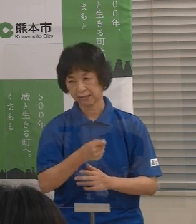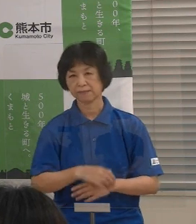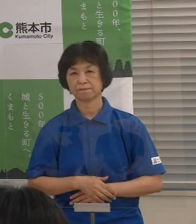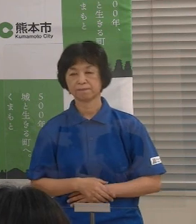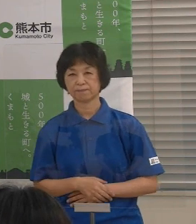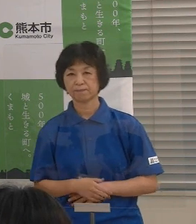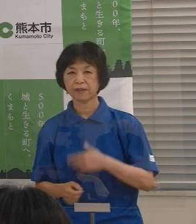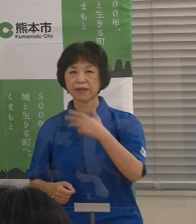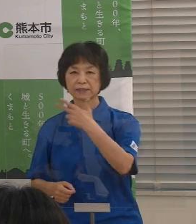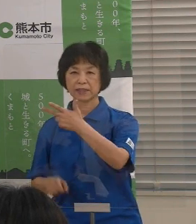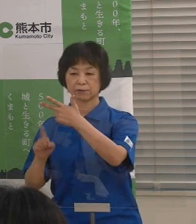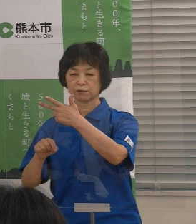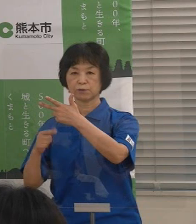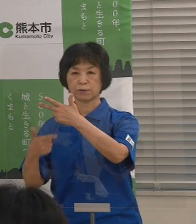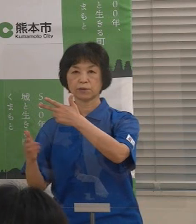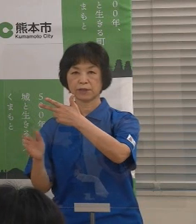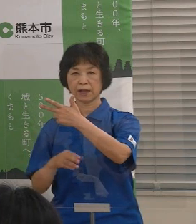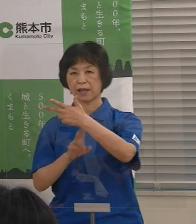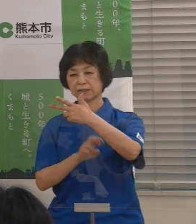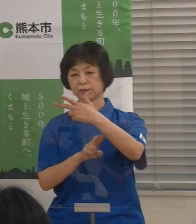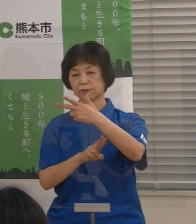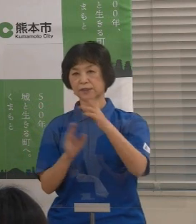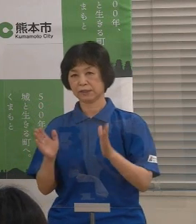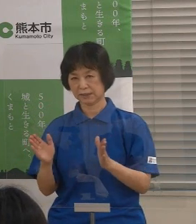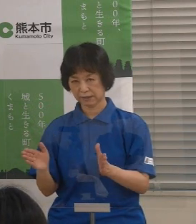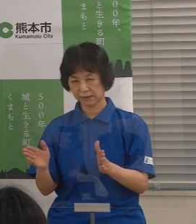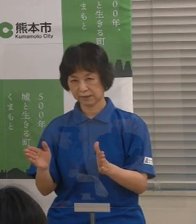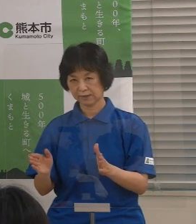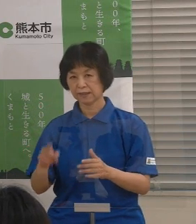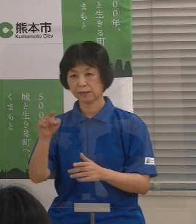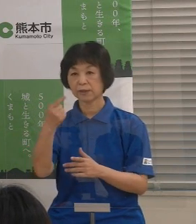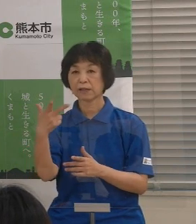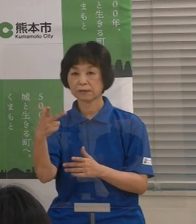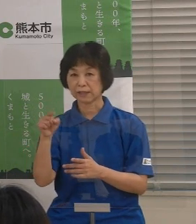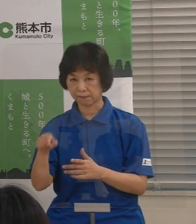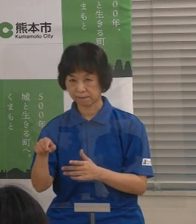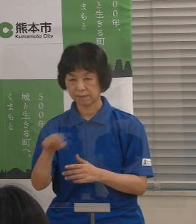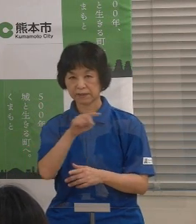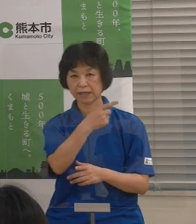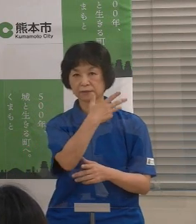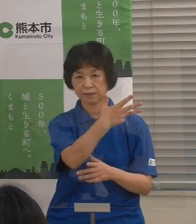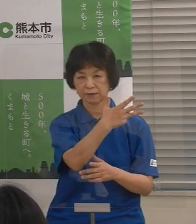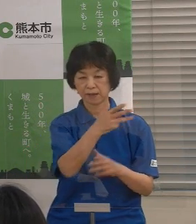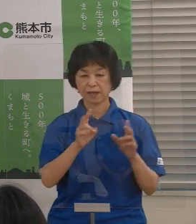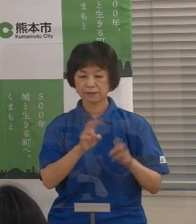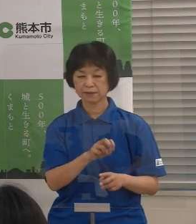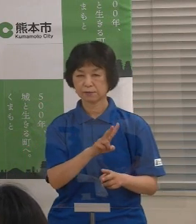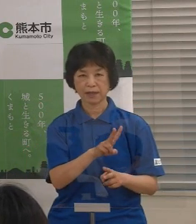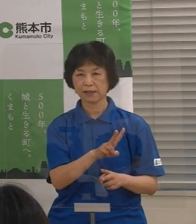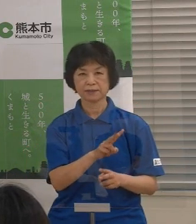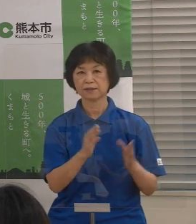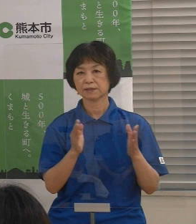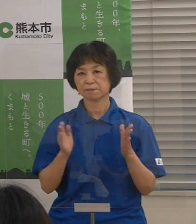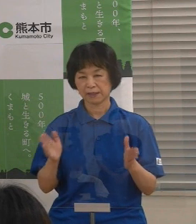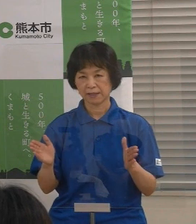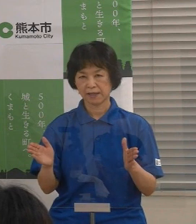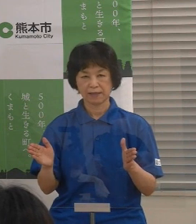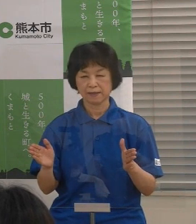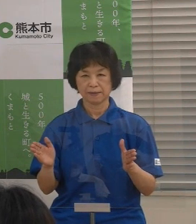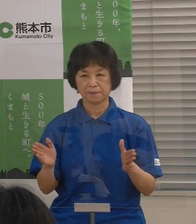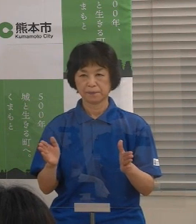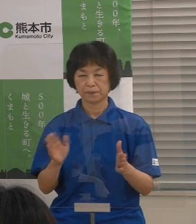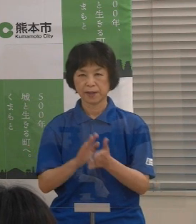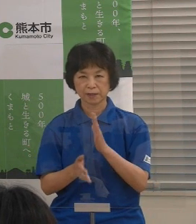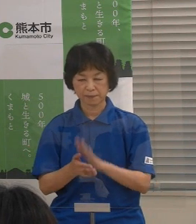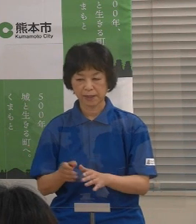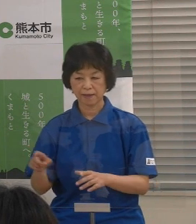から21日、 はい、そうです。で、108例目の方は22日までということになります。 何日から ですか。です